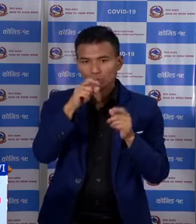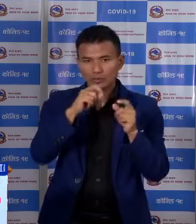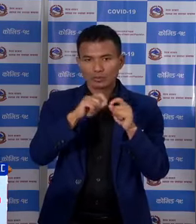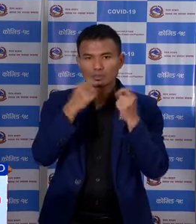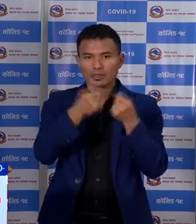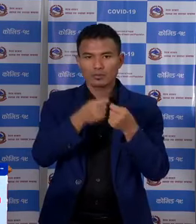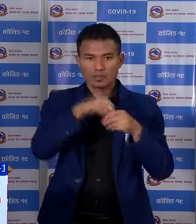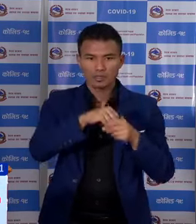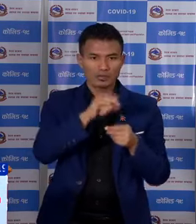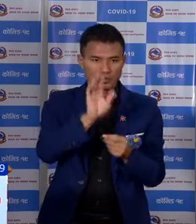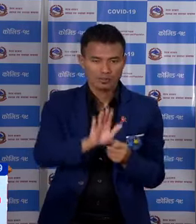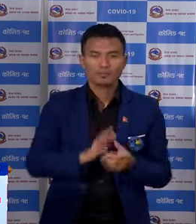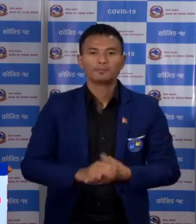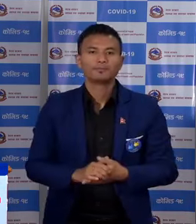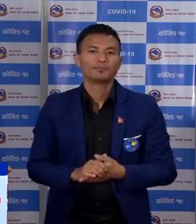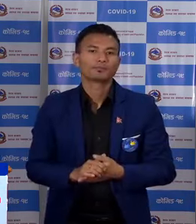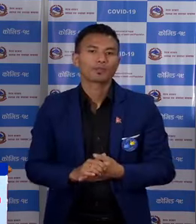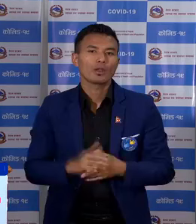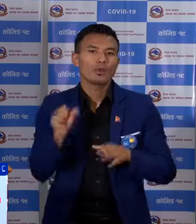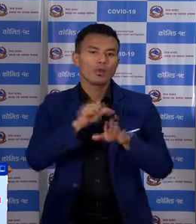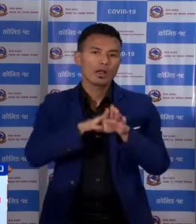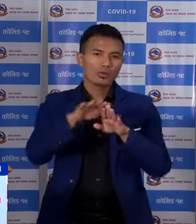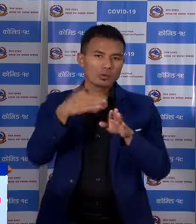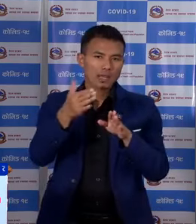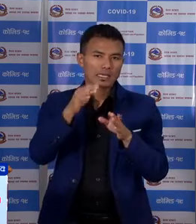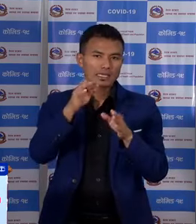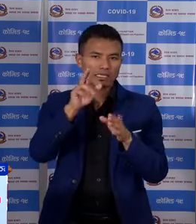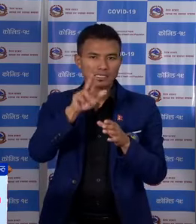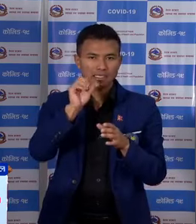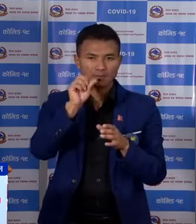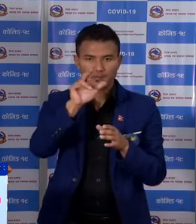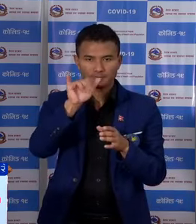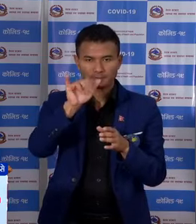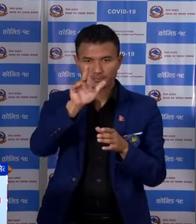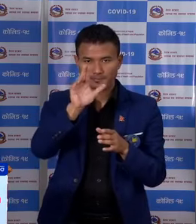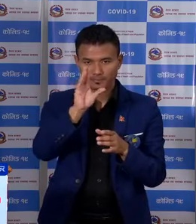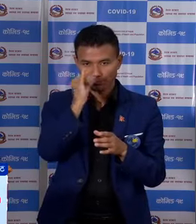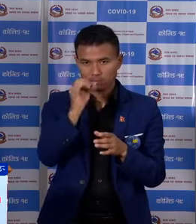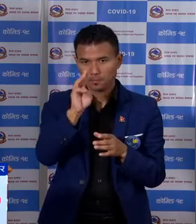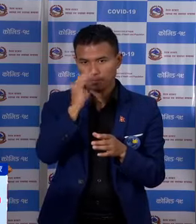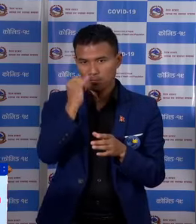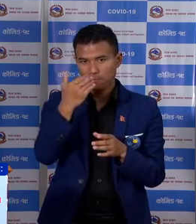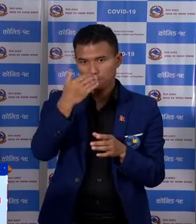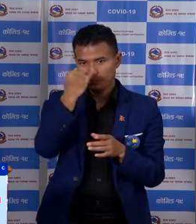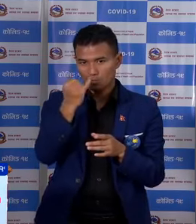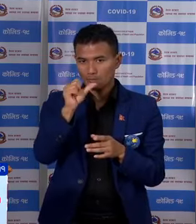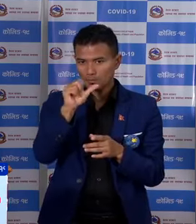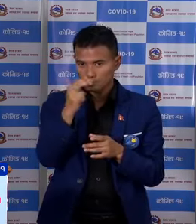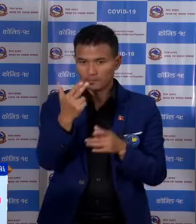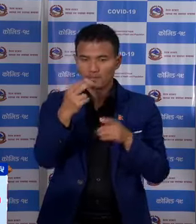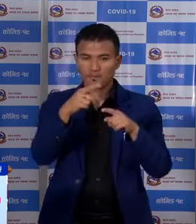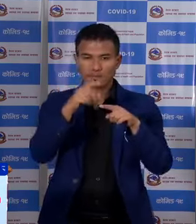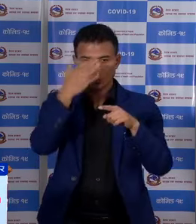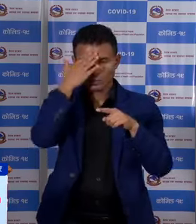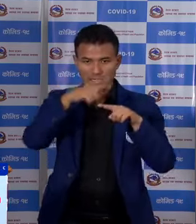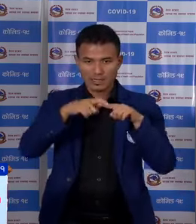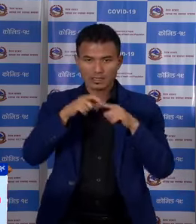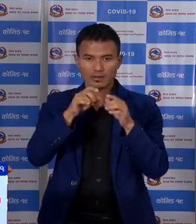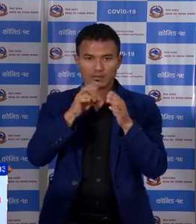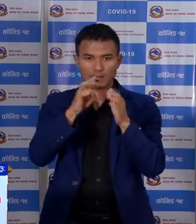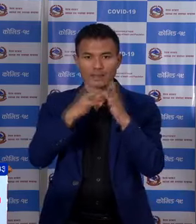मा भर्न भहे को छा रहू आहरूलाई एपिडोमेलोजी तथा रोगनेंतर माहसाखा मार्फत संपर्क गरेरा